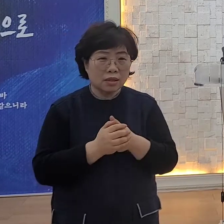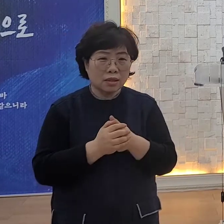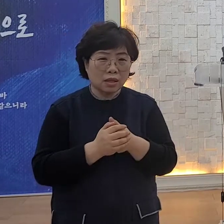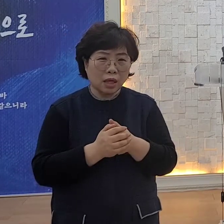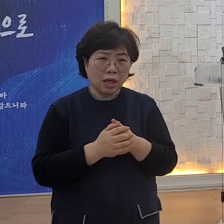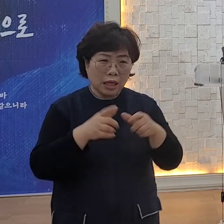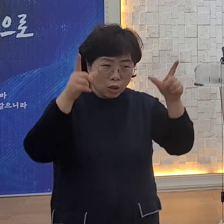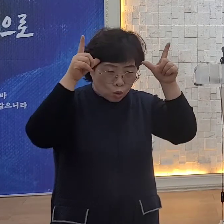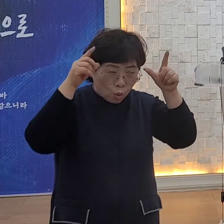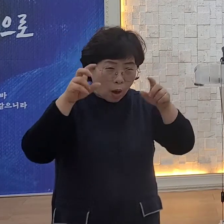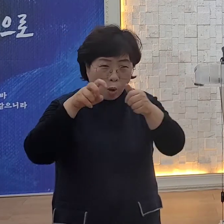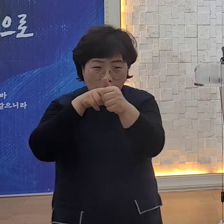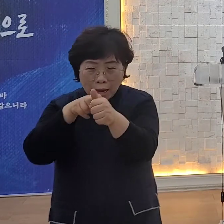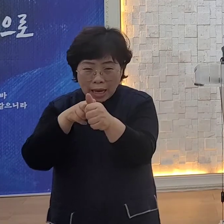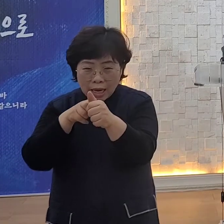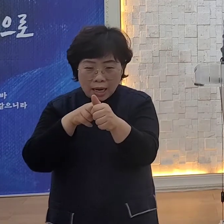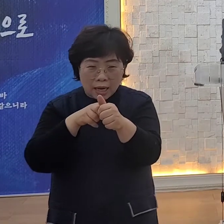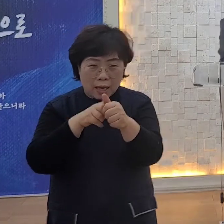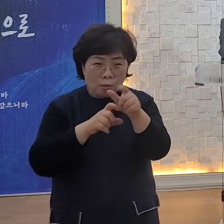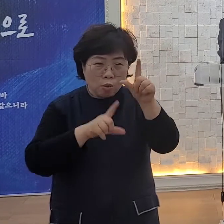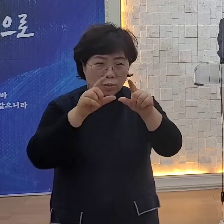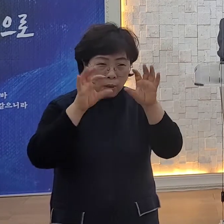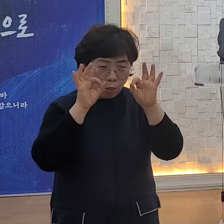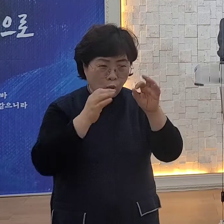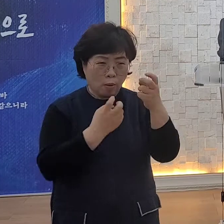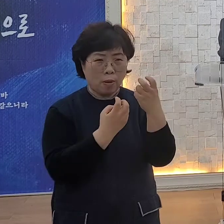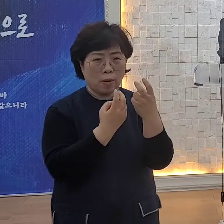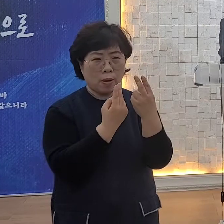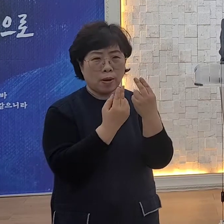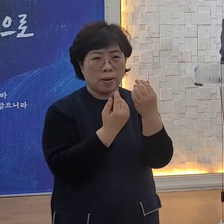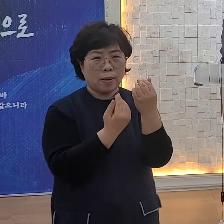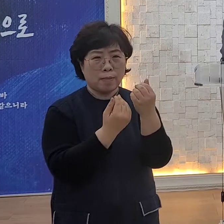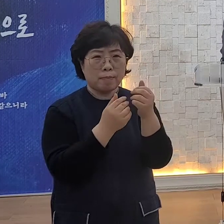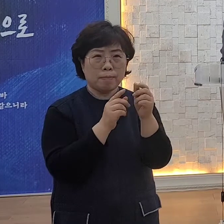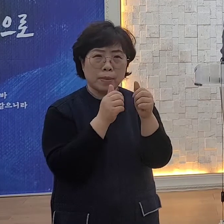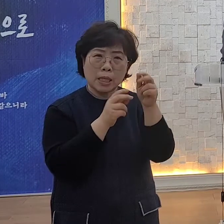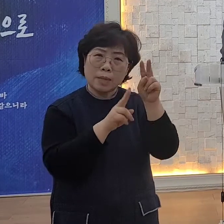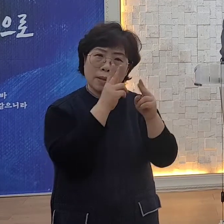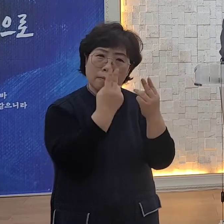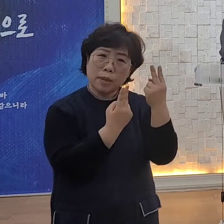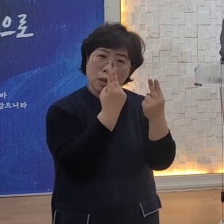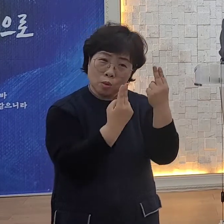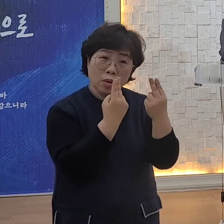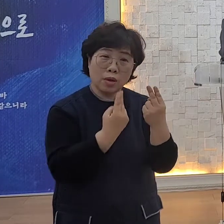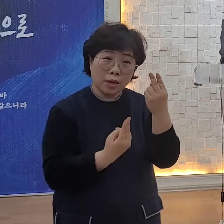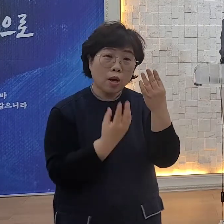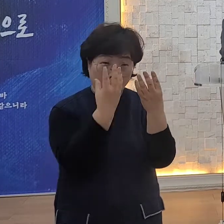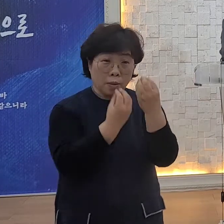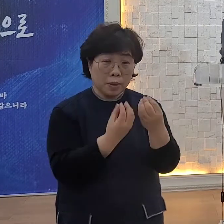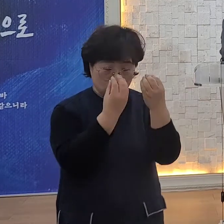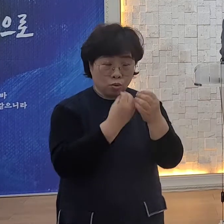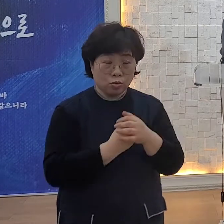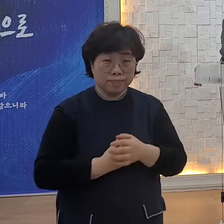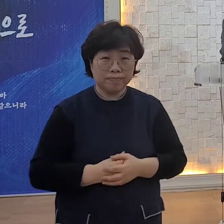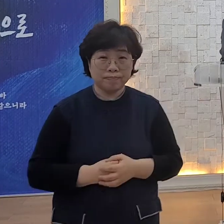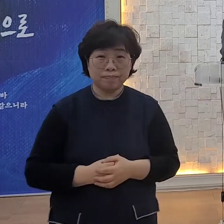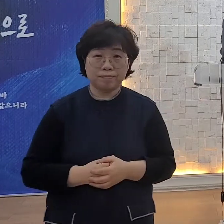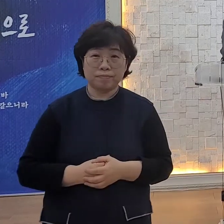사자성어를 찾게 됐는데, 이거 지금 글자대로 풀이하면 무슨 뜻일까요? 이거 모르는 글자가 없잖아요.